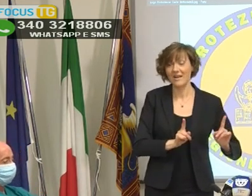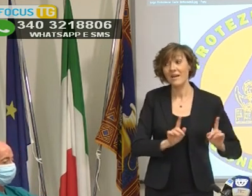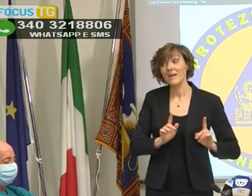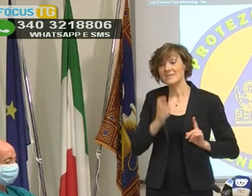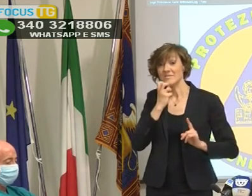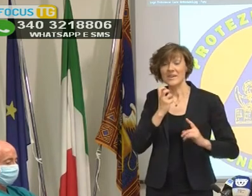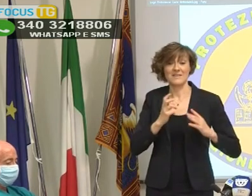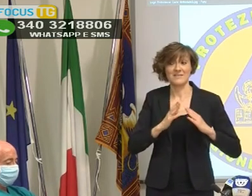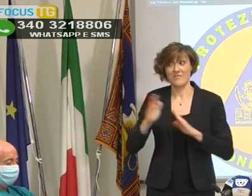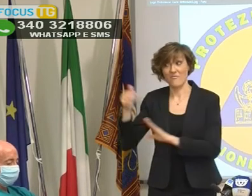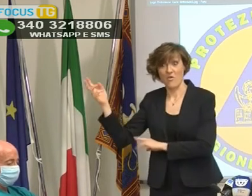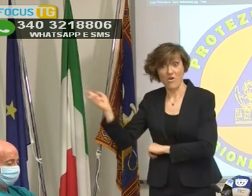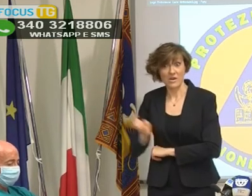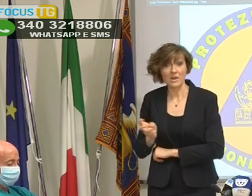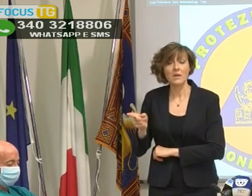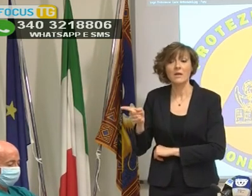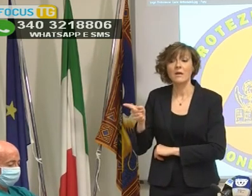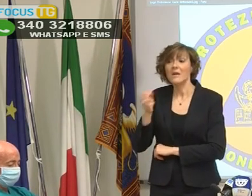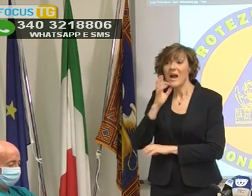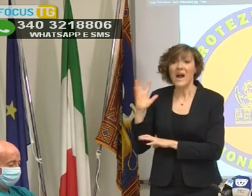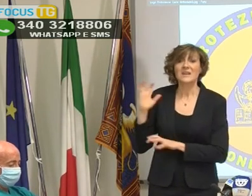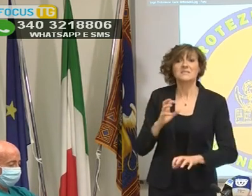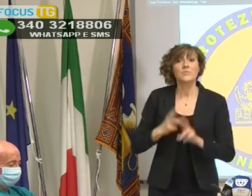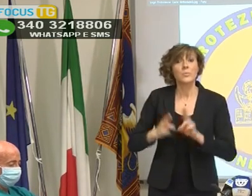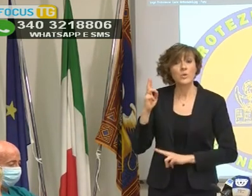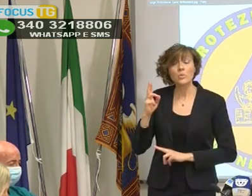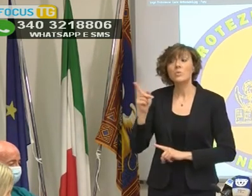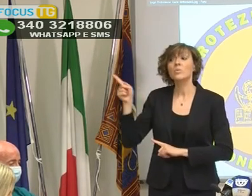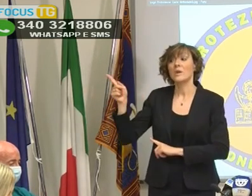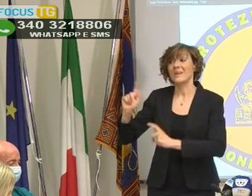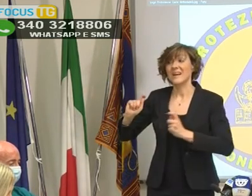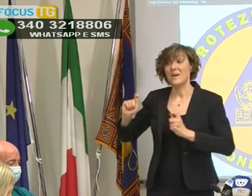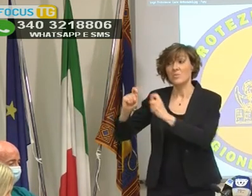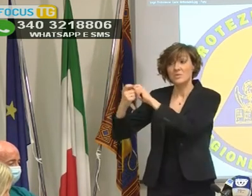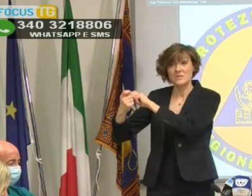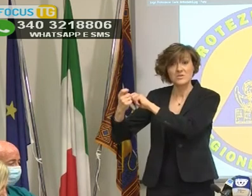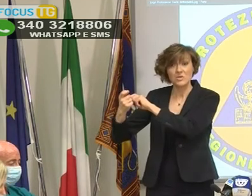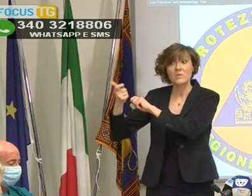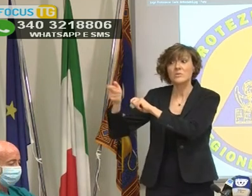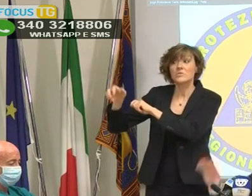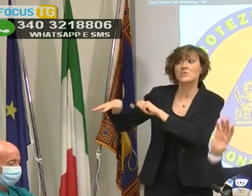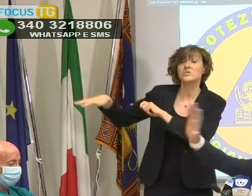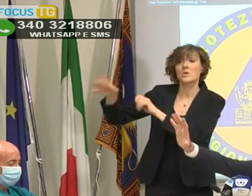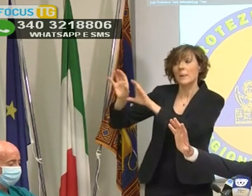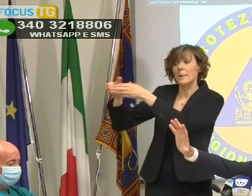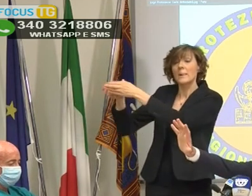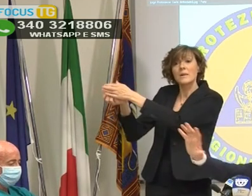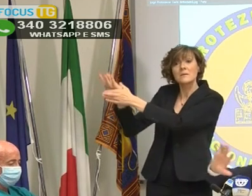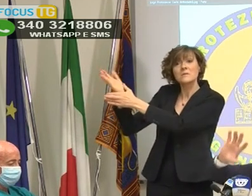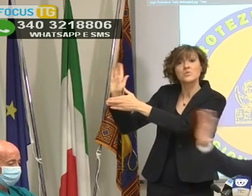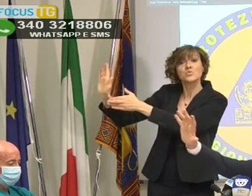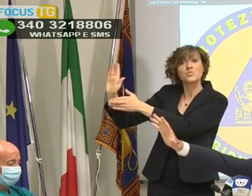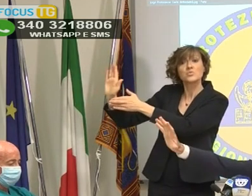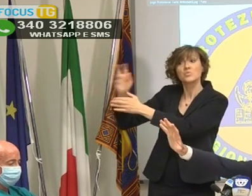virus più aggressivo, e che ha delle mutazioni, ovviamente, essendo cresciuto in un cluster